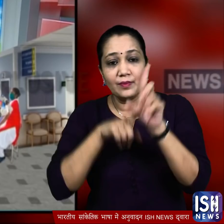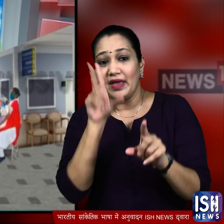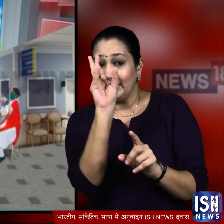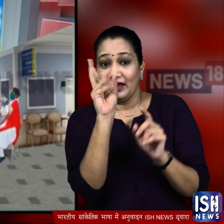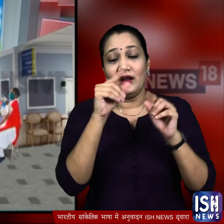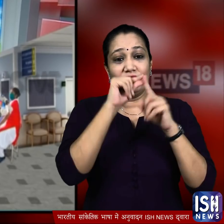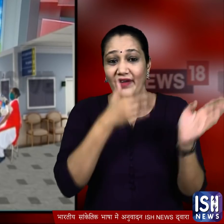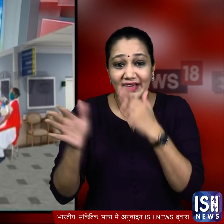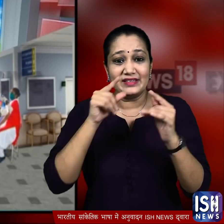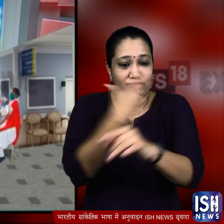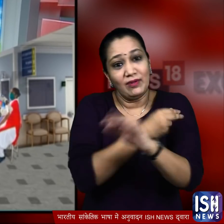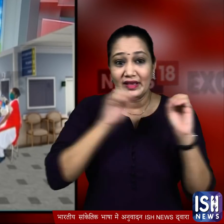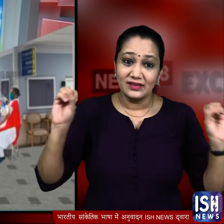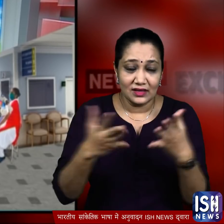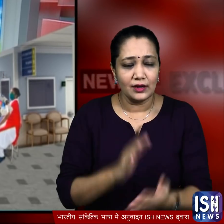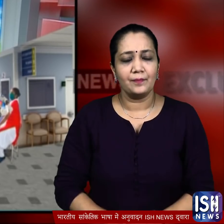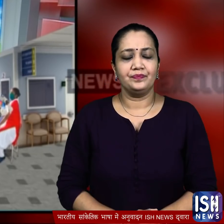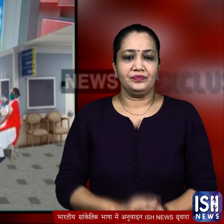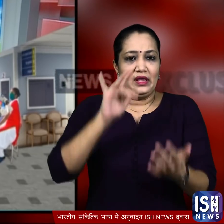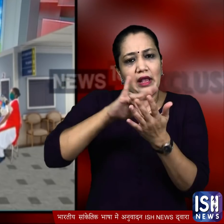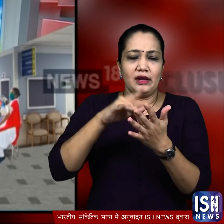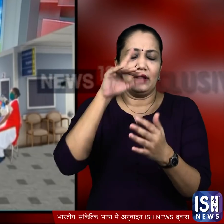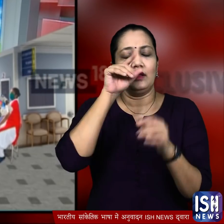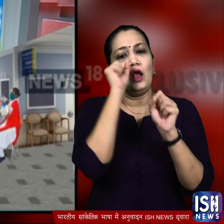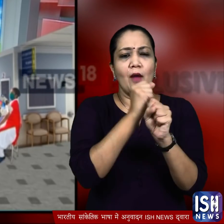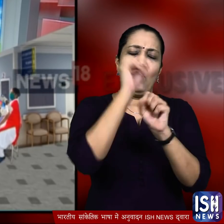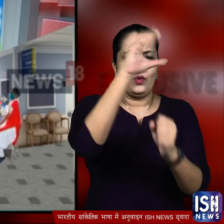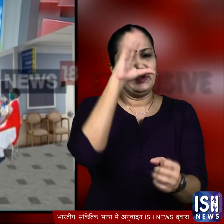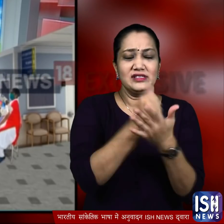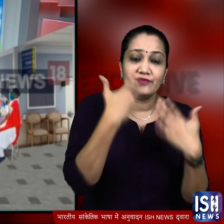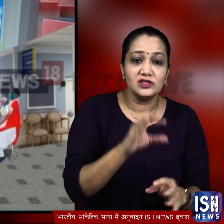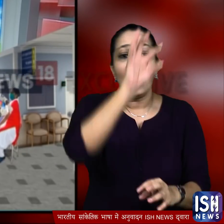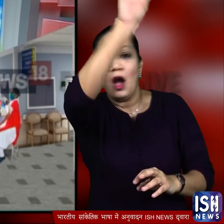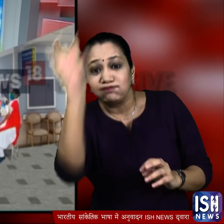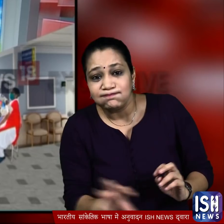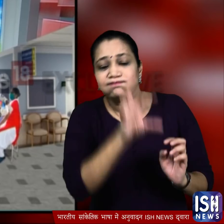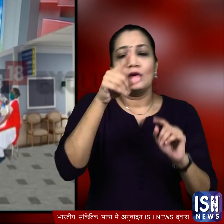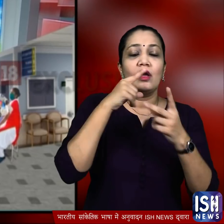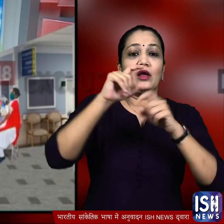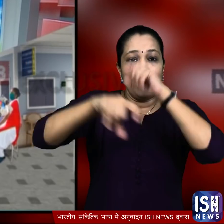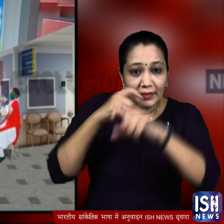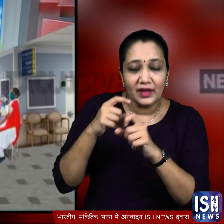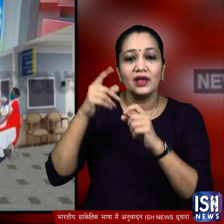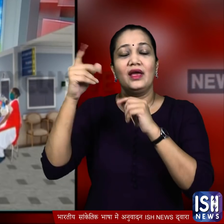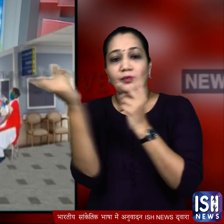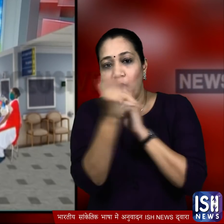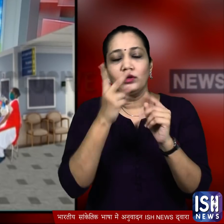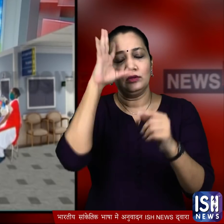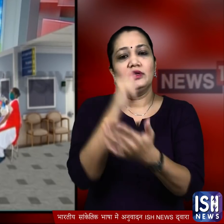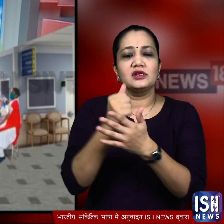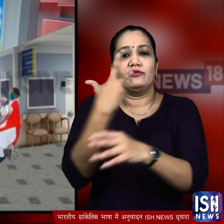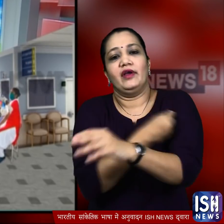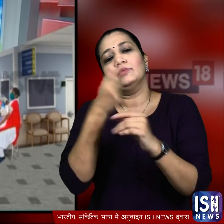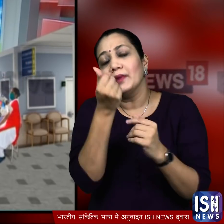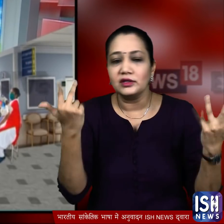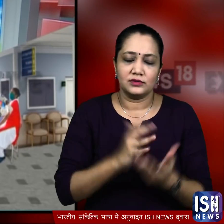टीका अभियान का तीसरा चरण शुरू होगा। केंद्र ने अपनी कीमत तय कर रखी है, मगर राज्य और टीका बनाने वाली कंपनी मिलकर